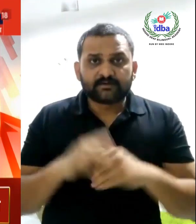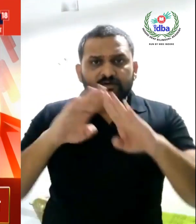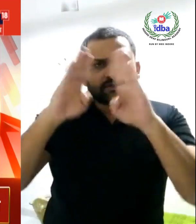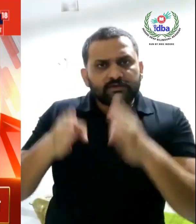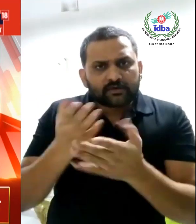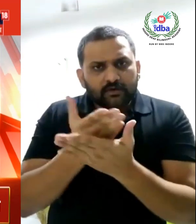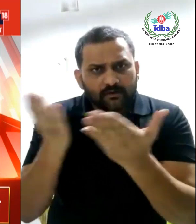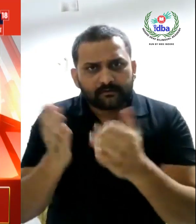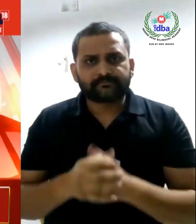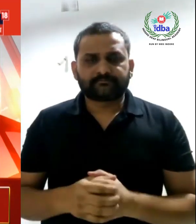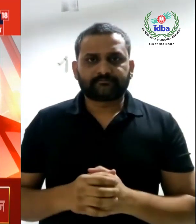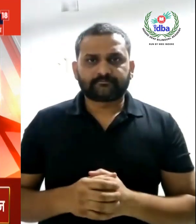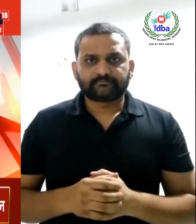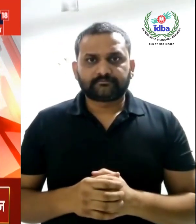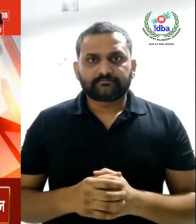दुकानें,